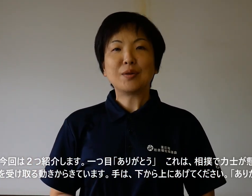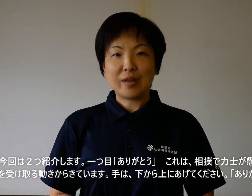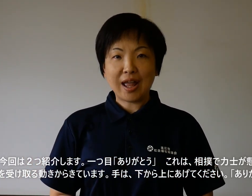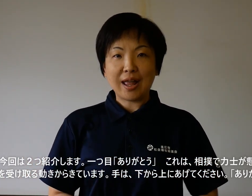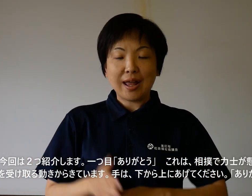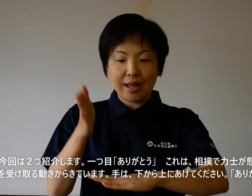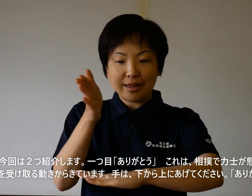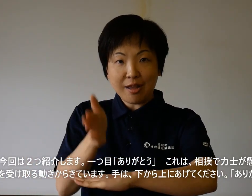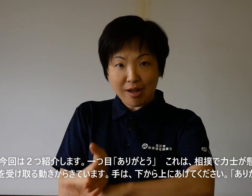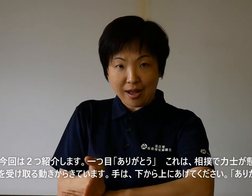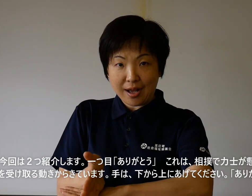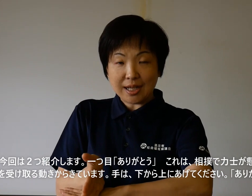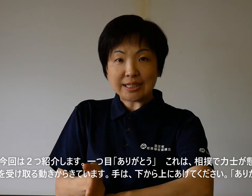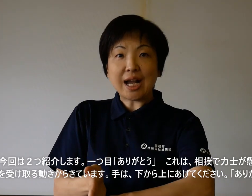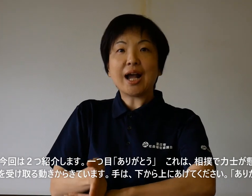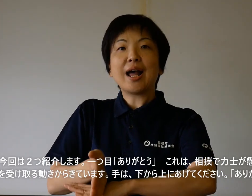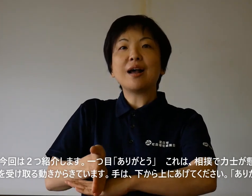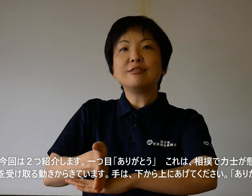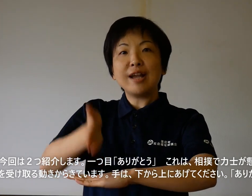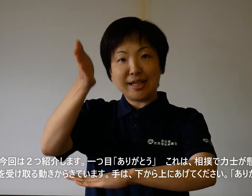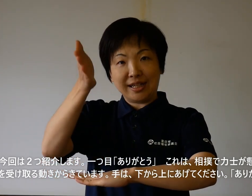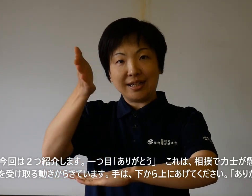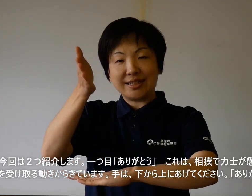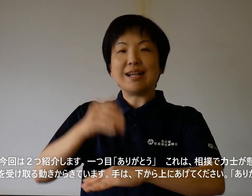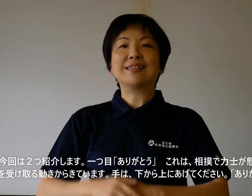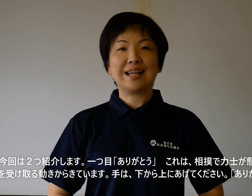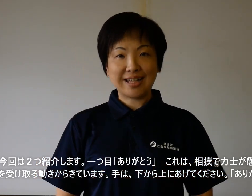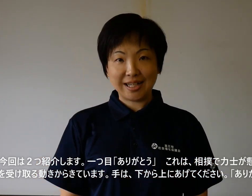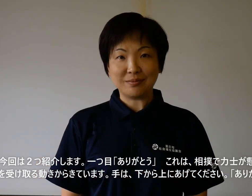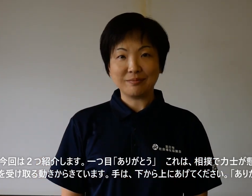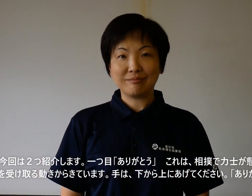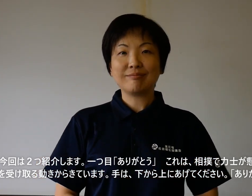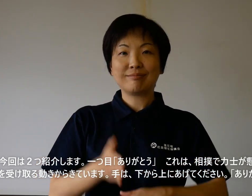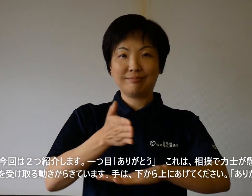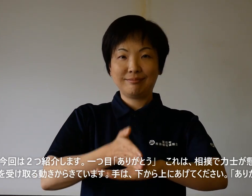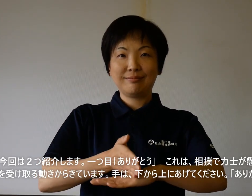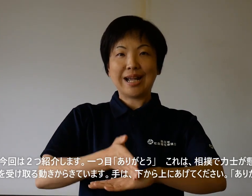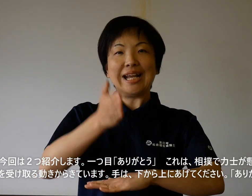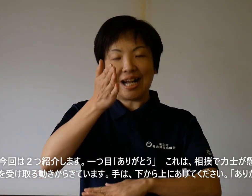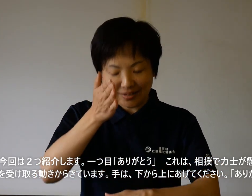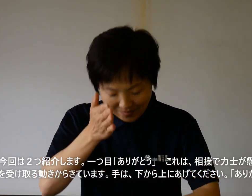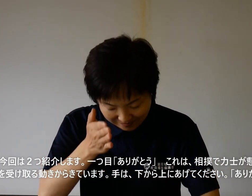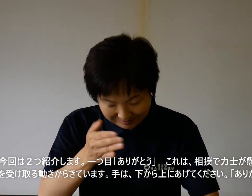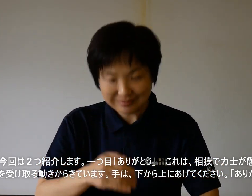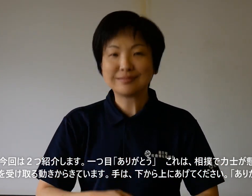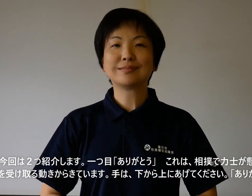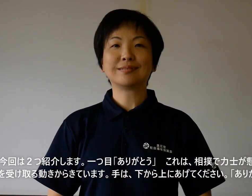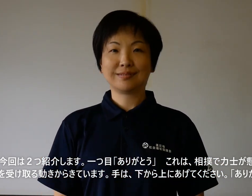ので手は下から上にしてください。ありがと